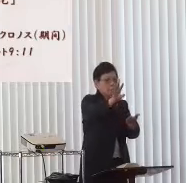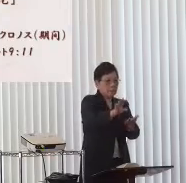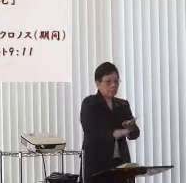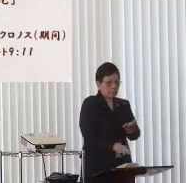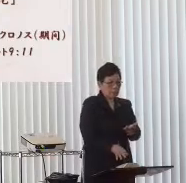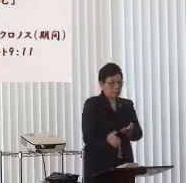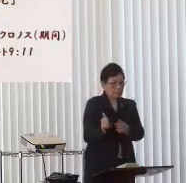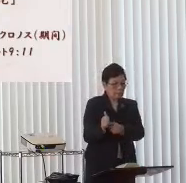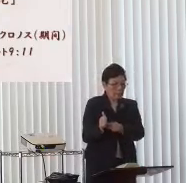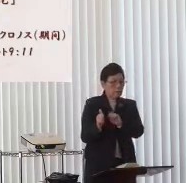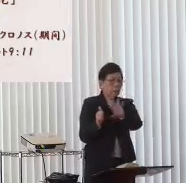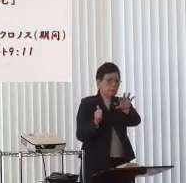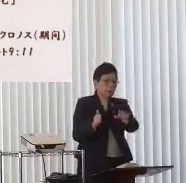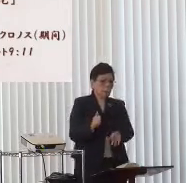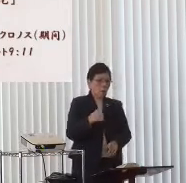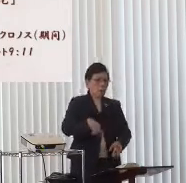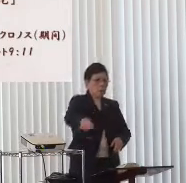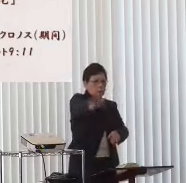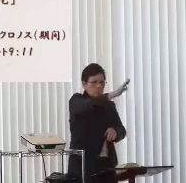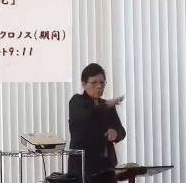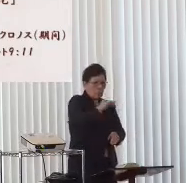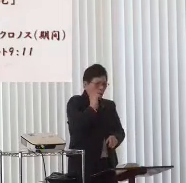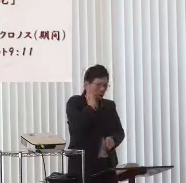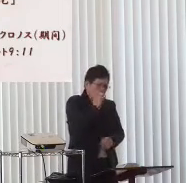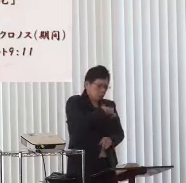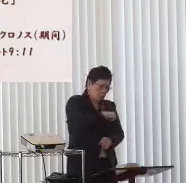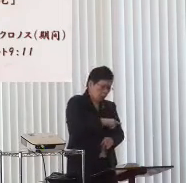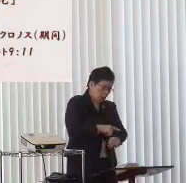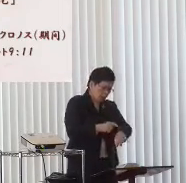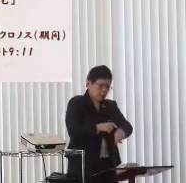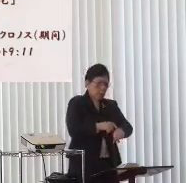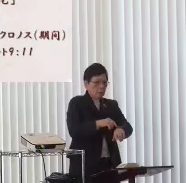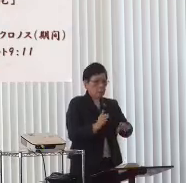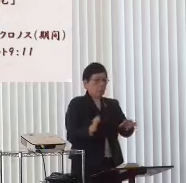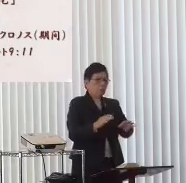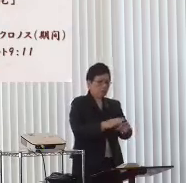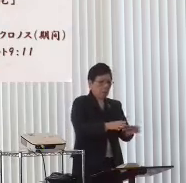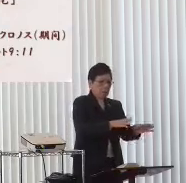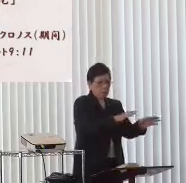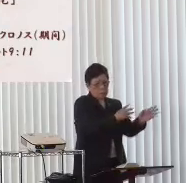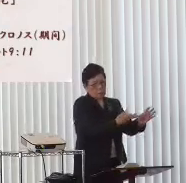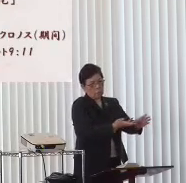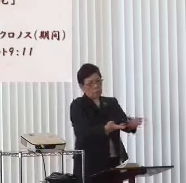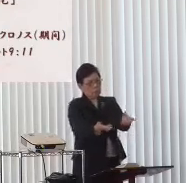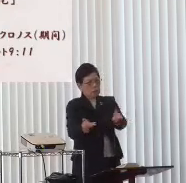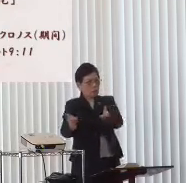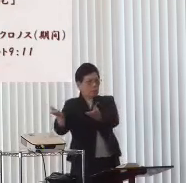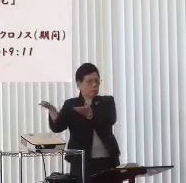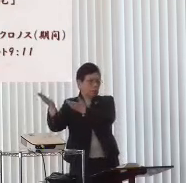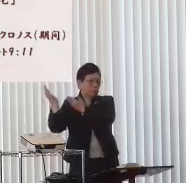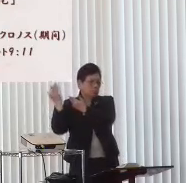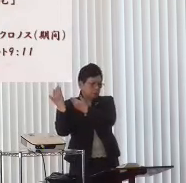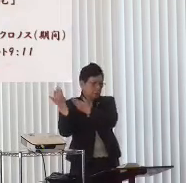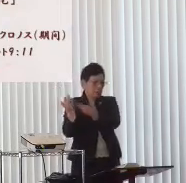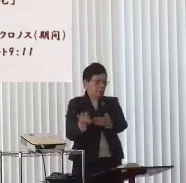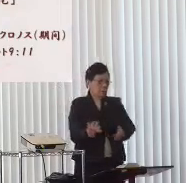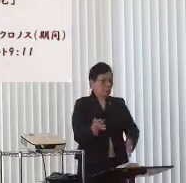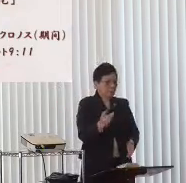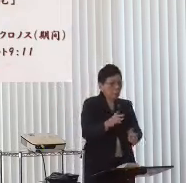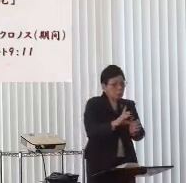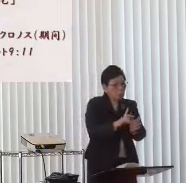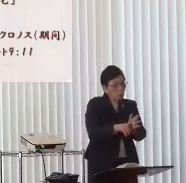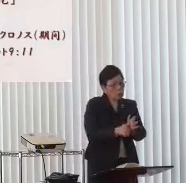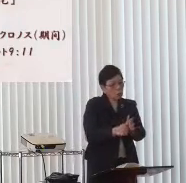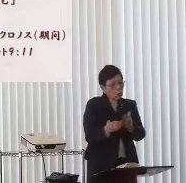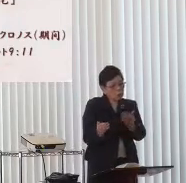背後には悪い時代が流れているんです。悪い時間が流れているんですね。だからこの時をよ